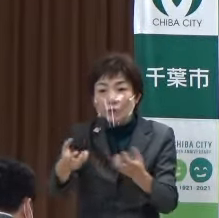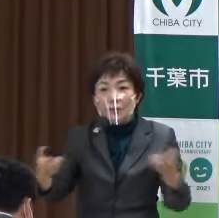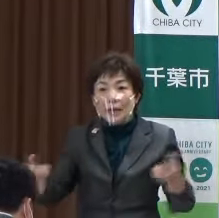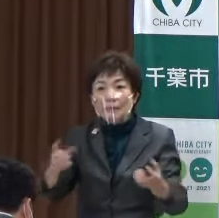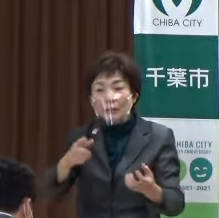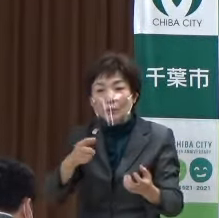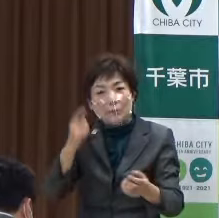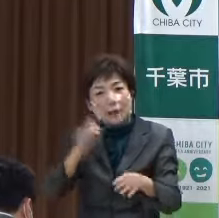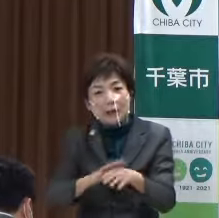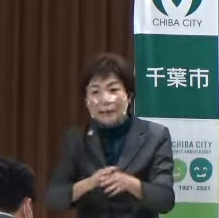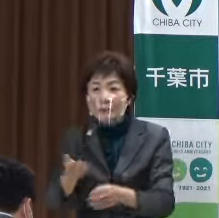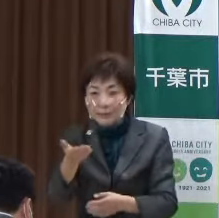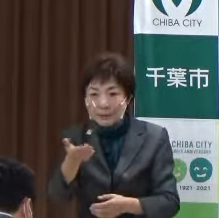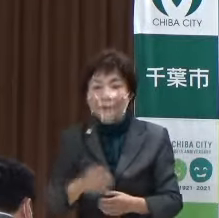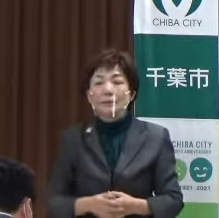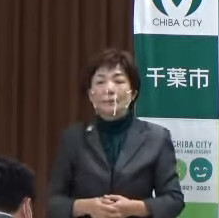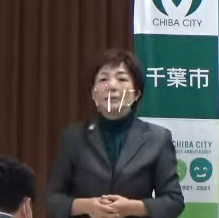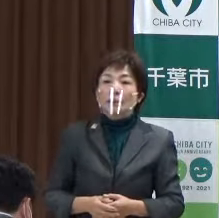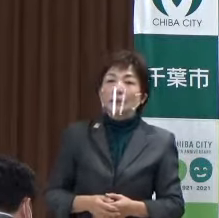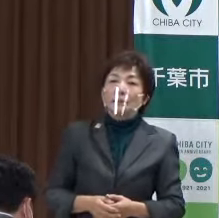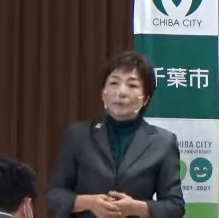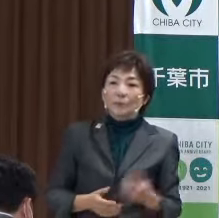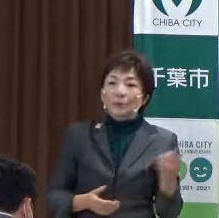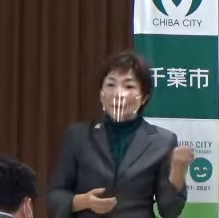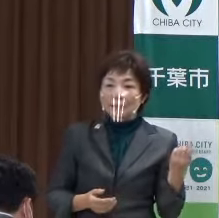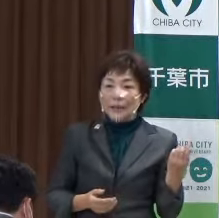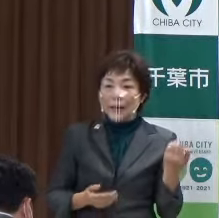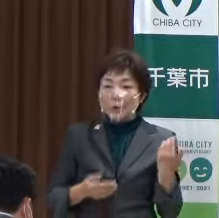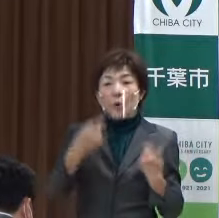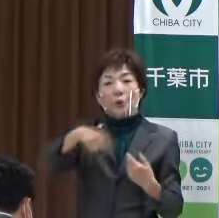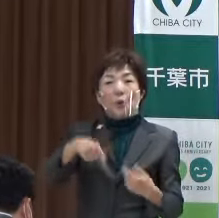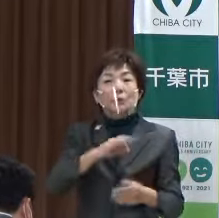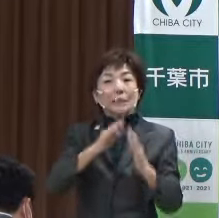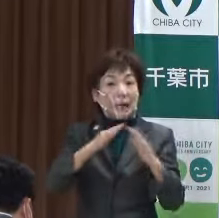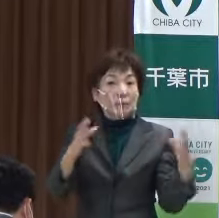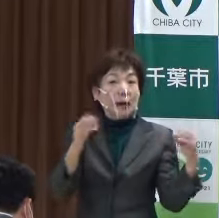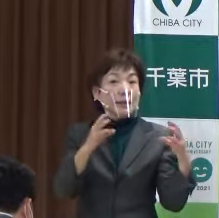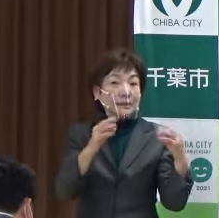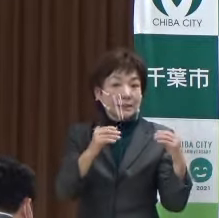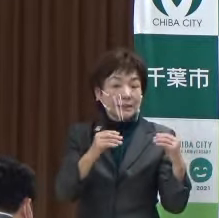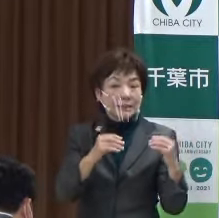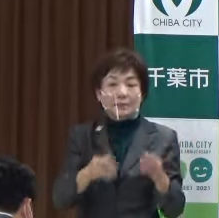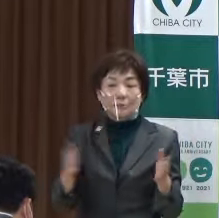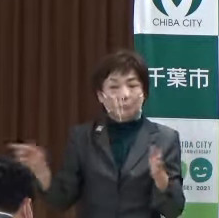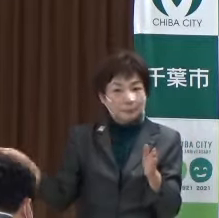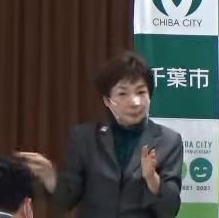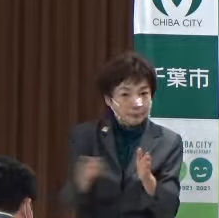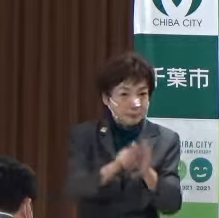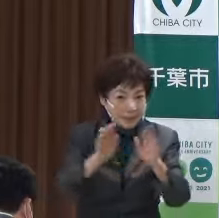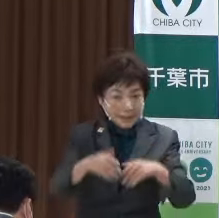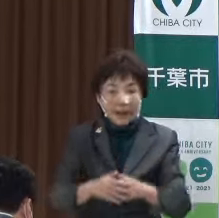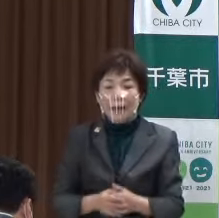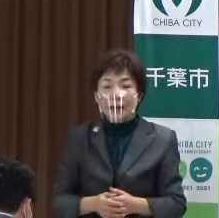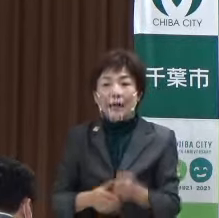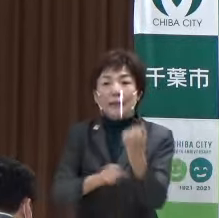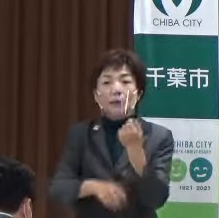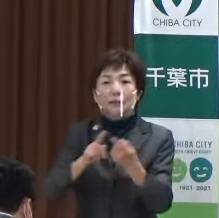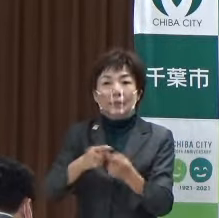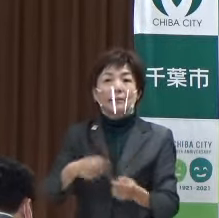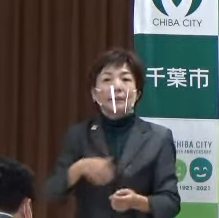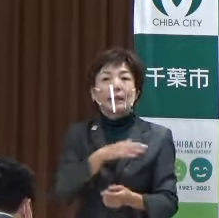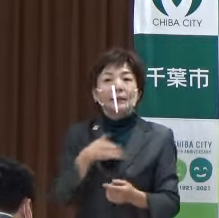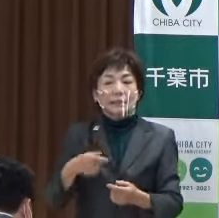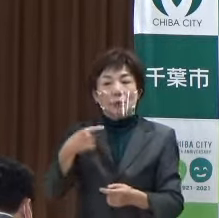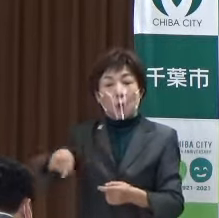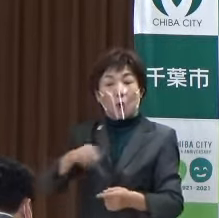そういったことについて何か 質問を考えたり、はい、教育委員会とも話を パターンとしてまいりましたけれども、まあ、その辺私た